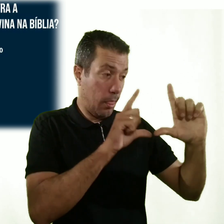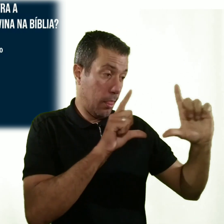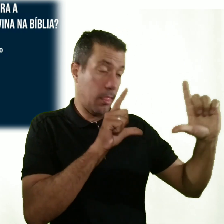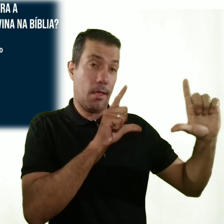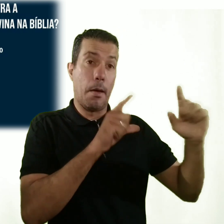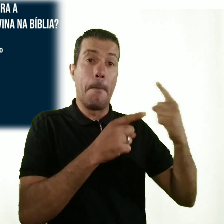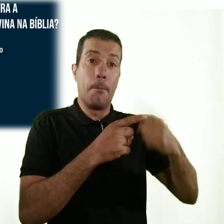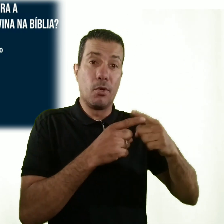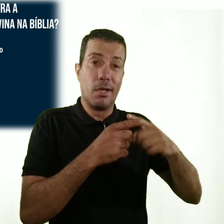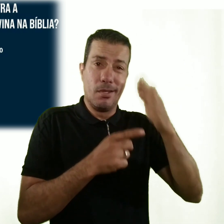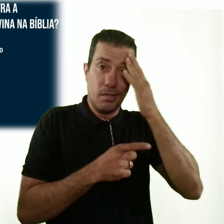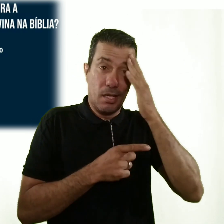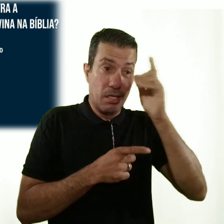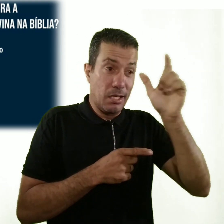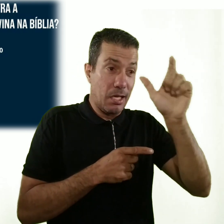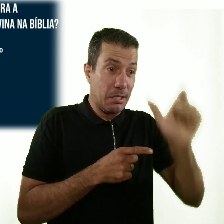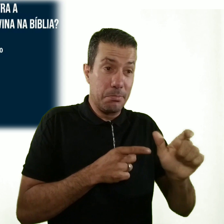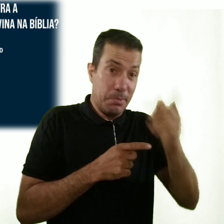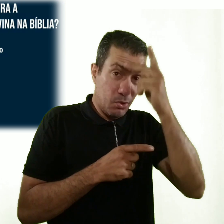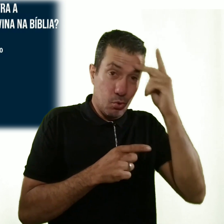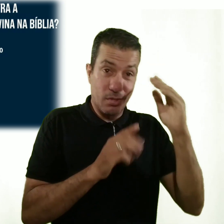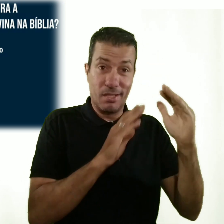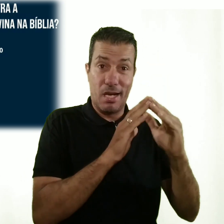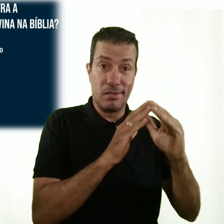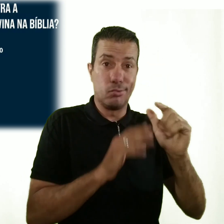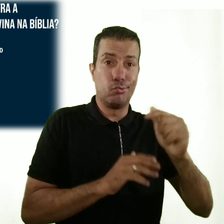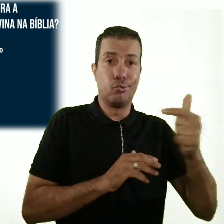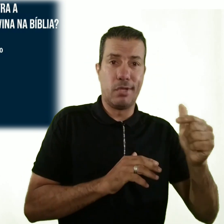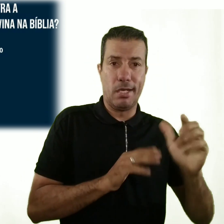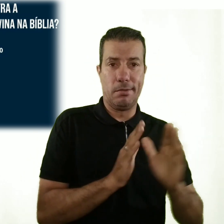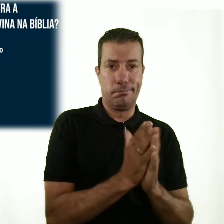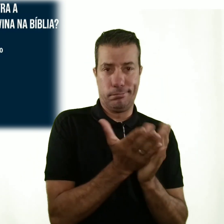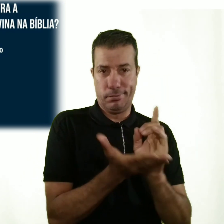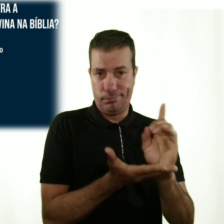que muita gente em casa não tem Bíblia. Tá certo? Então,